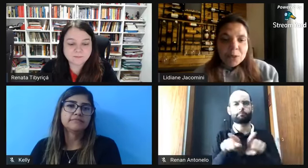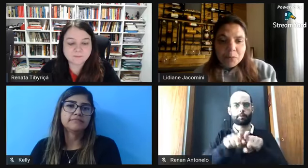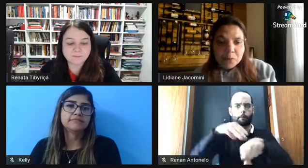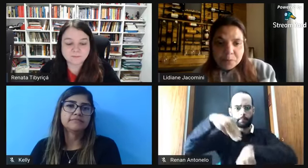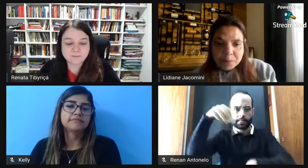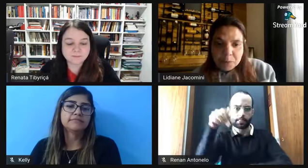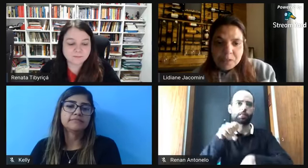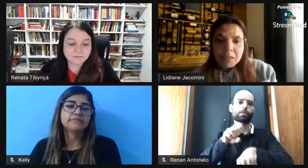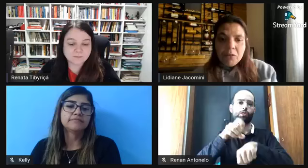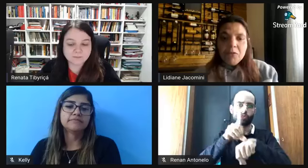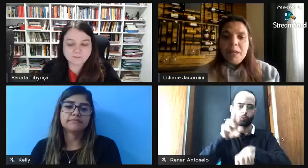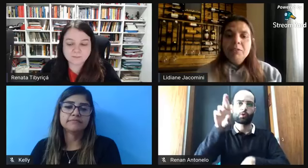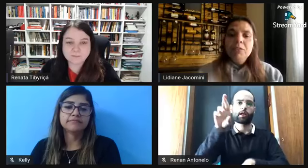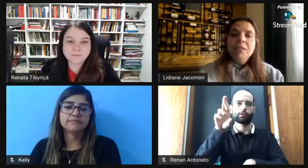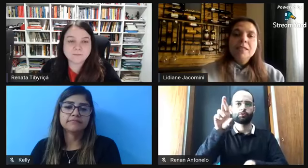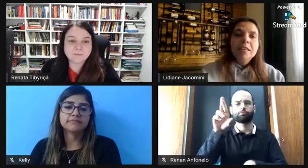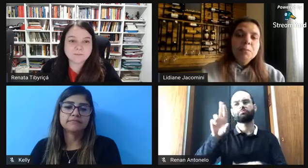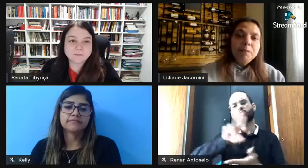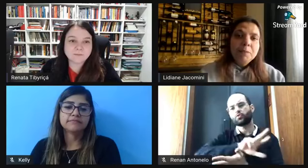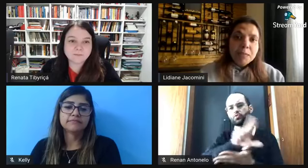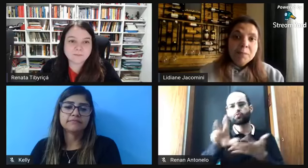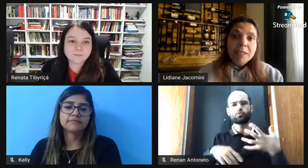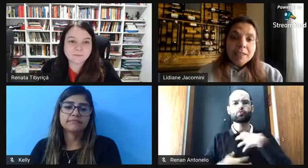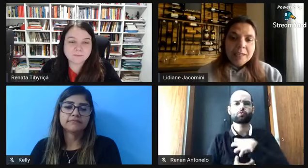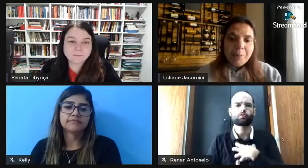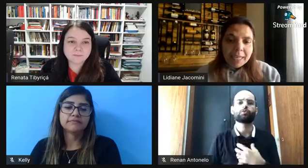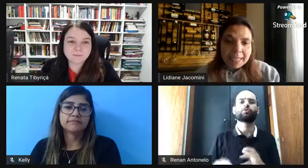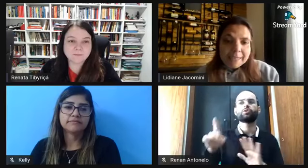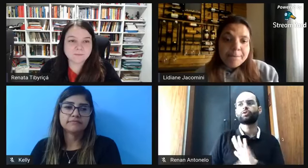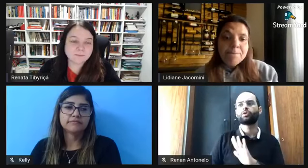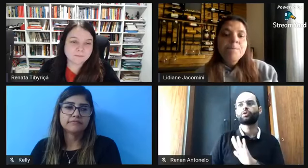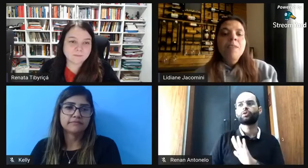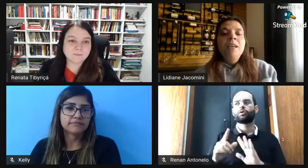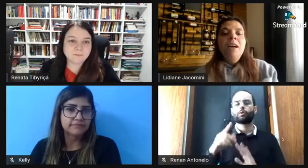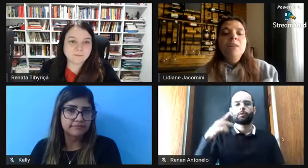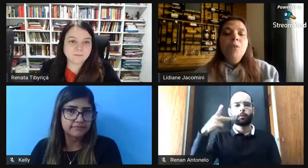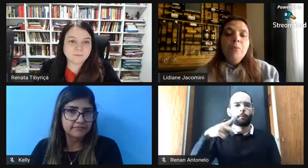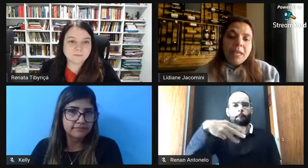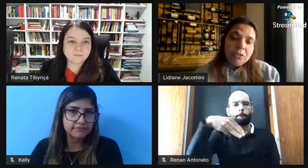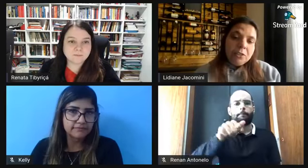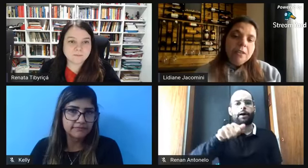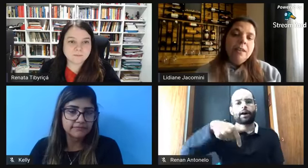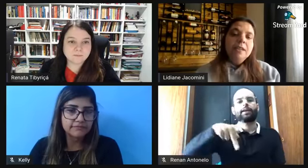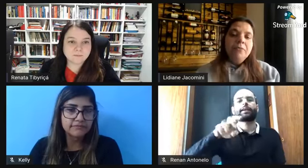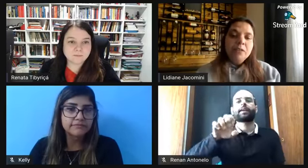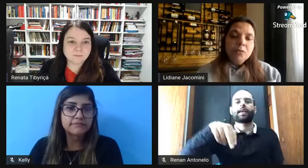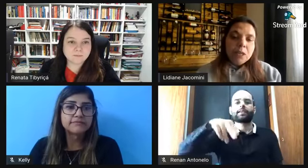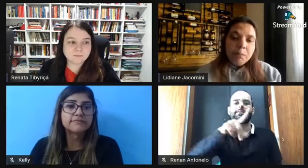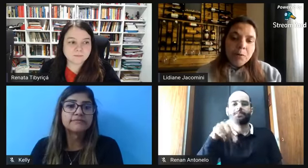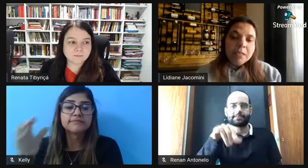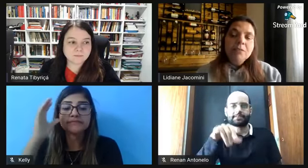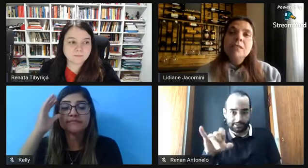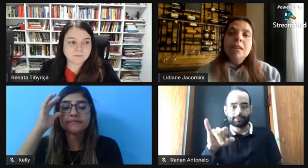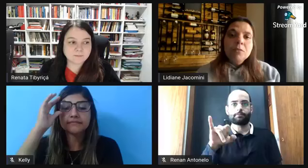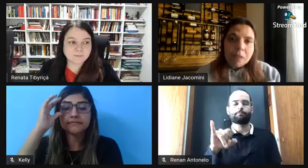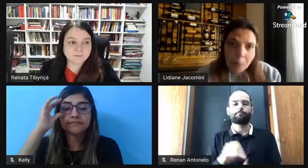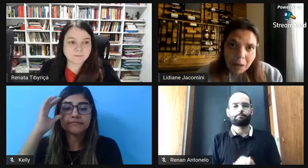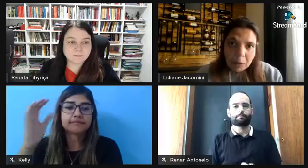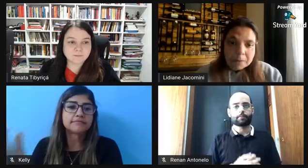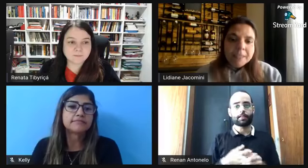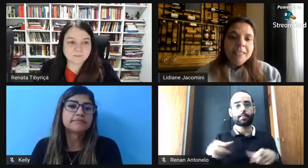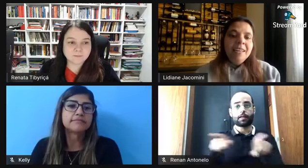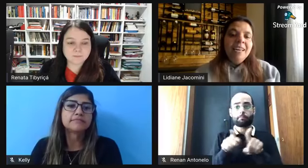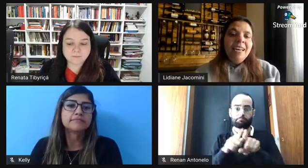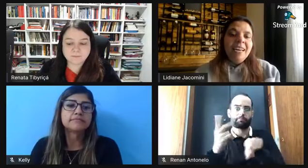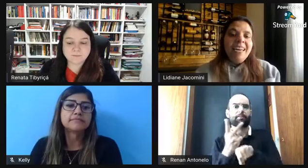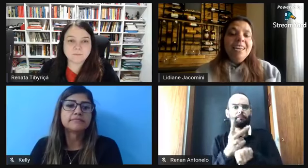em Distúrbios do Desenvolvimento na Universidade Presbiteriana Mackenzie. Atualmente, ela é defensora pública do Estado de São